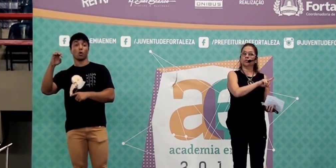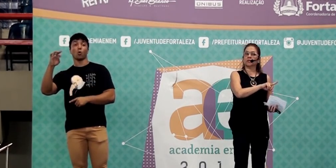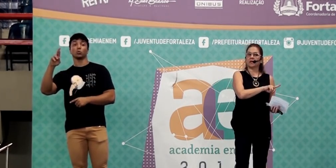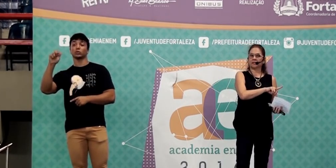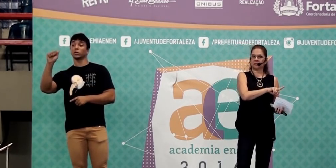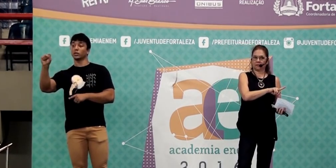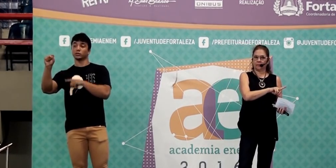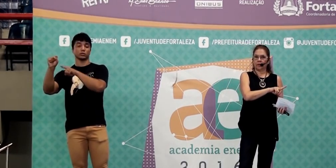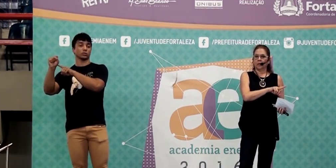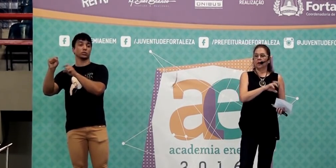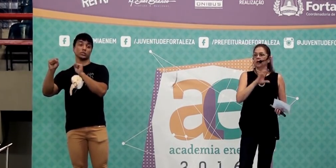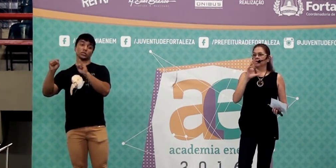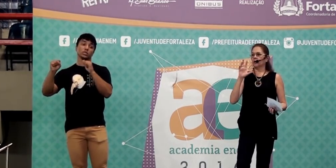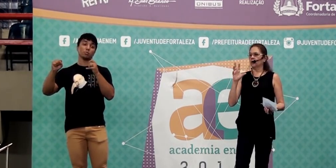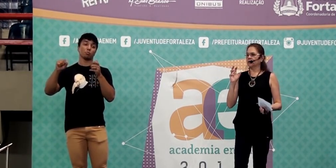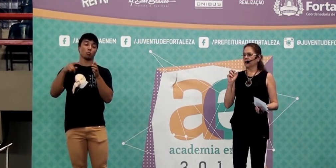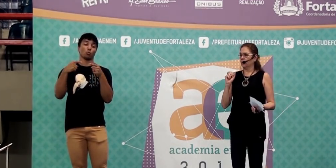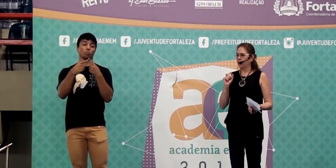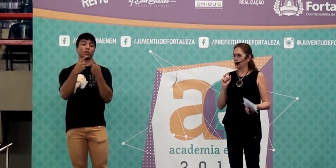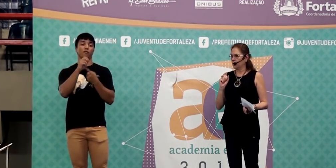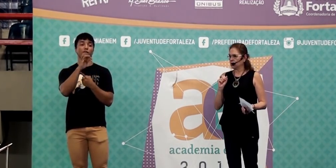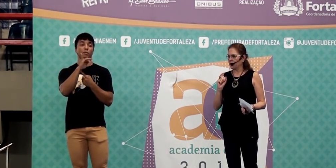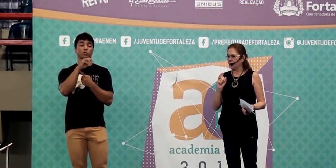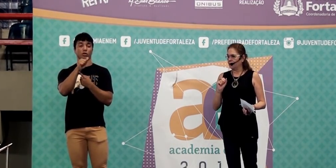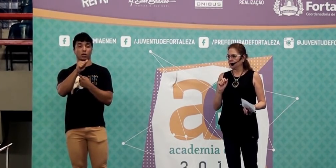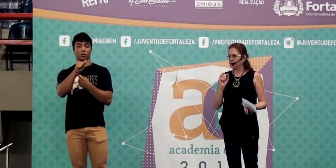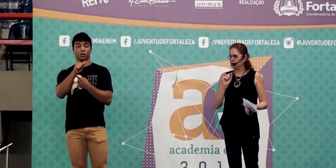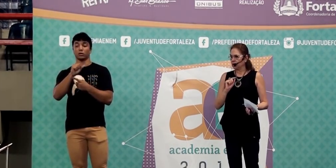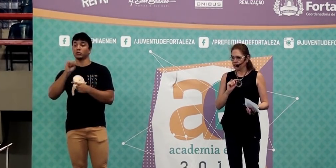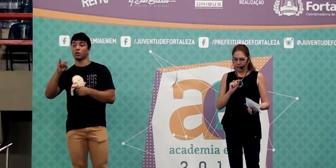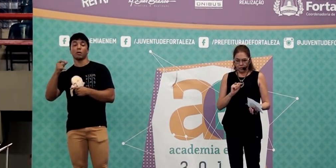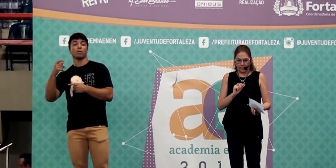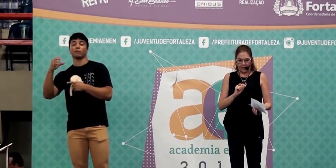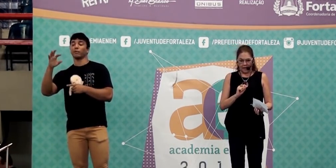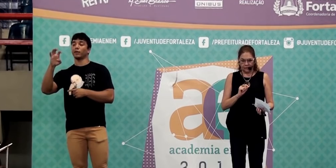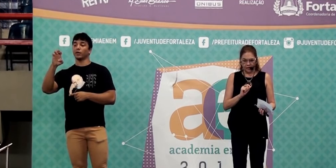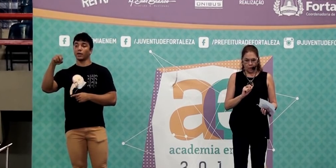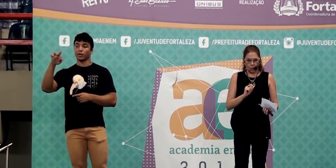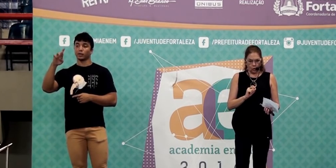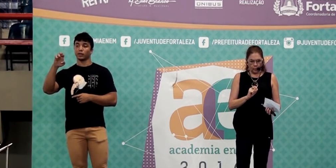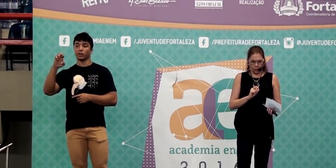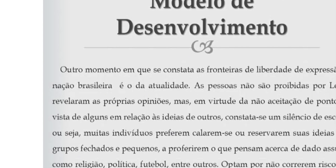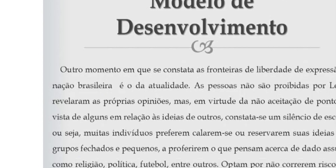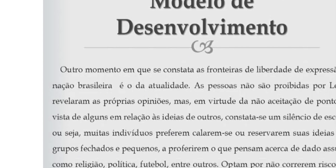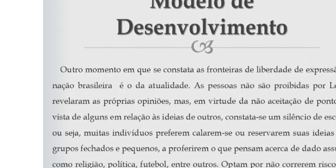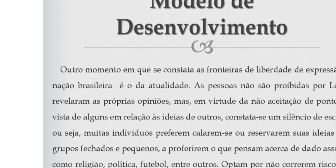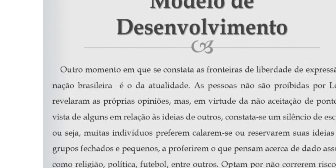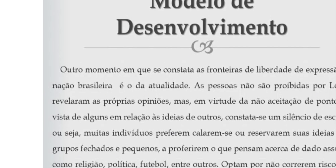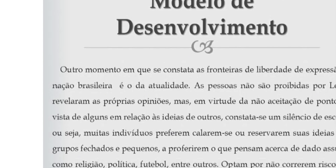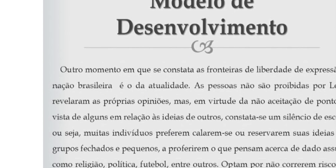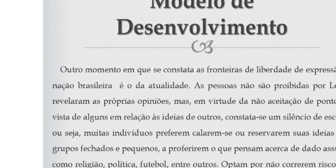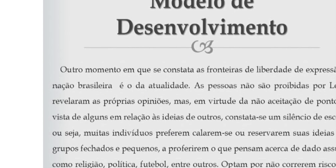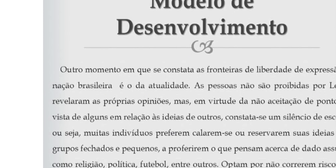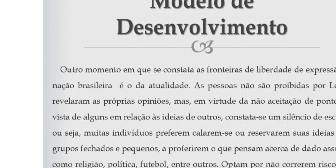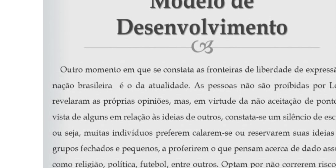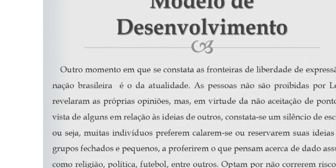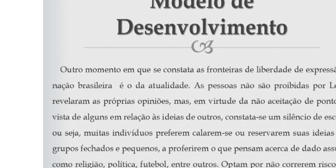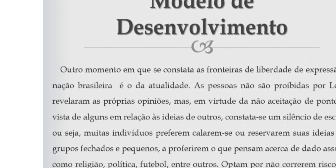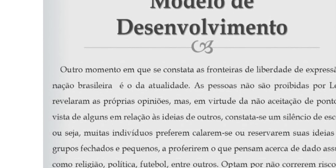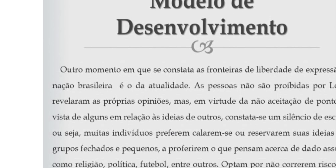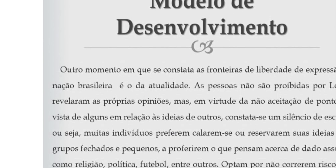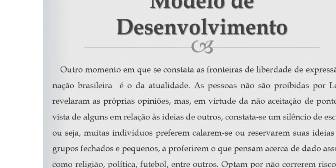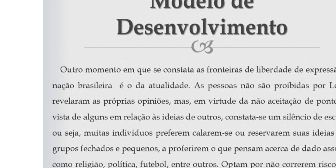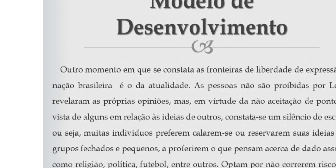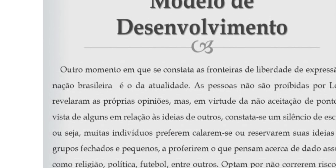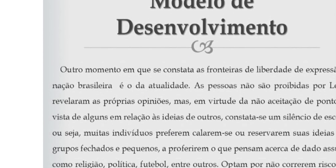entre outras. Outra coisa que eu quero mostrar. Vocês estão vendo a palavra como?